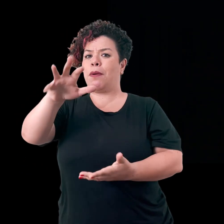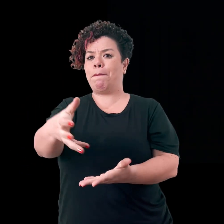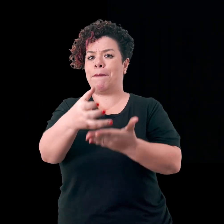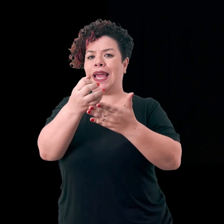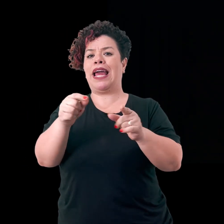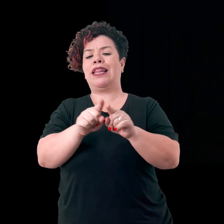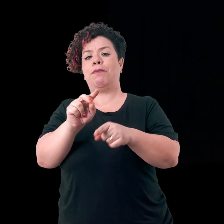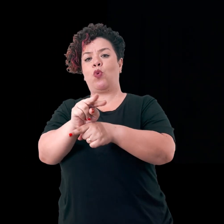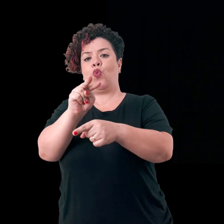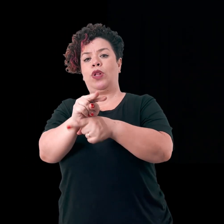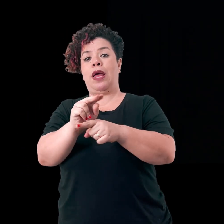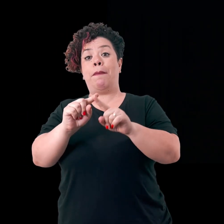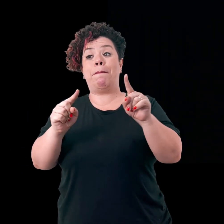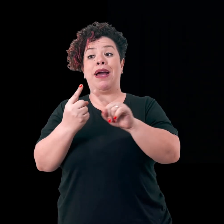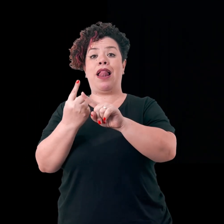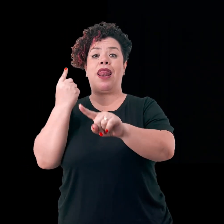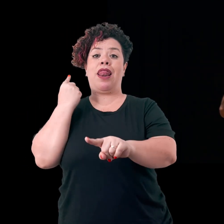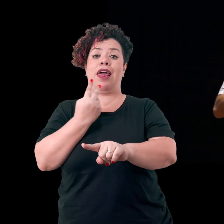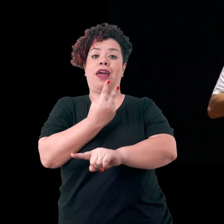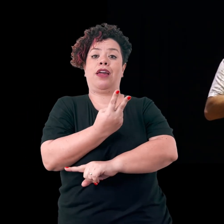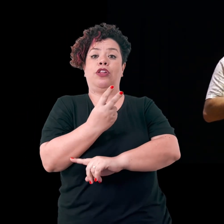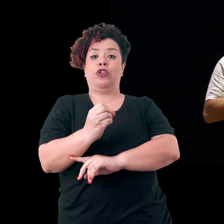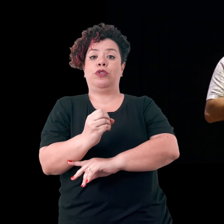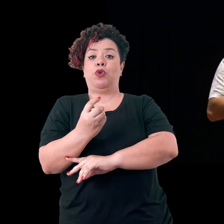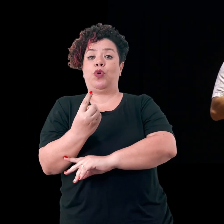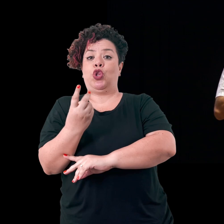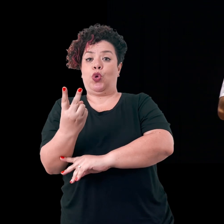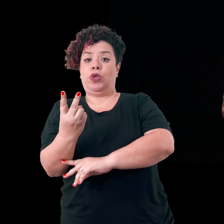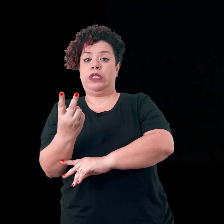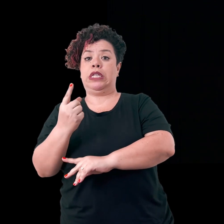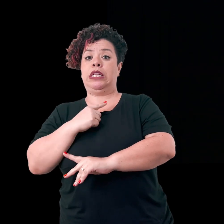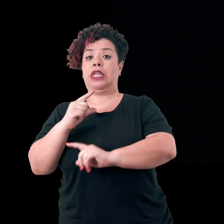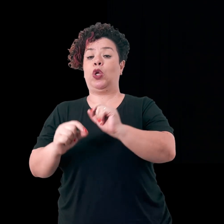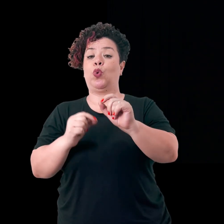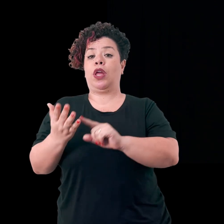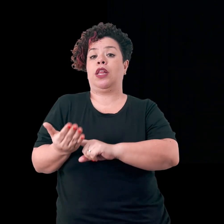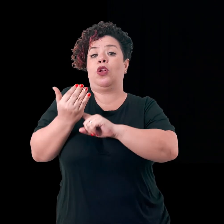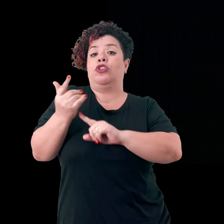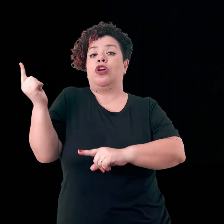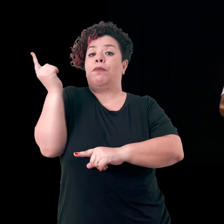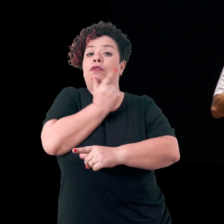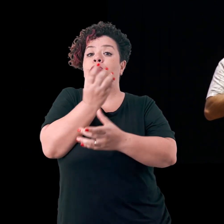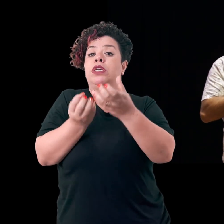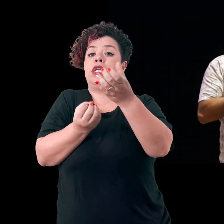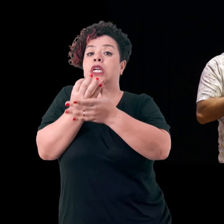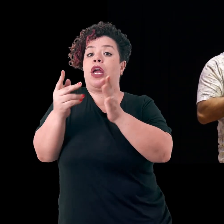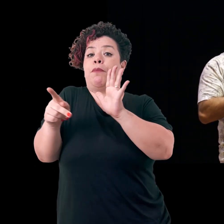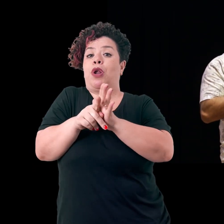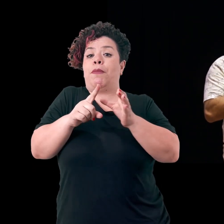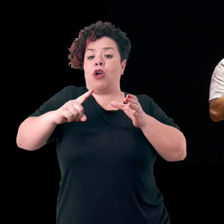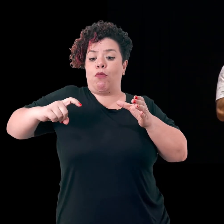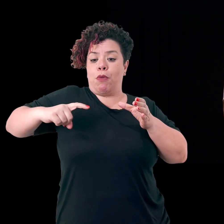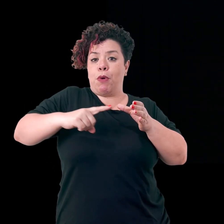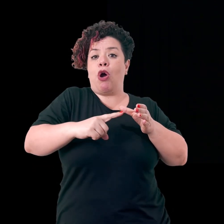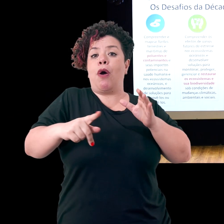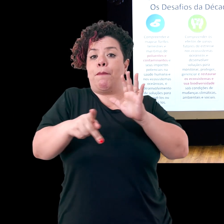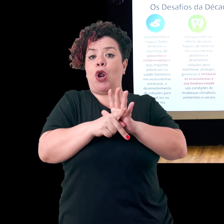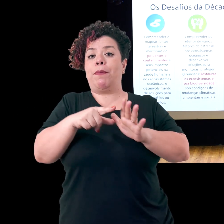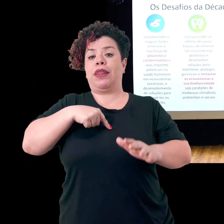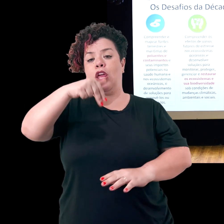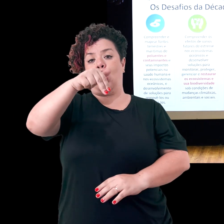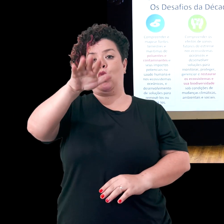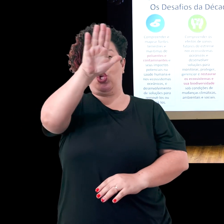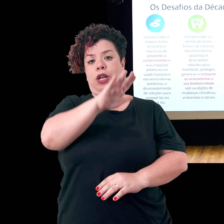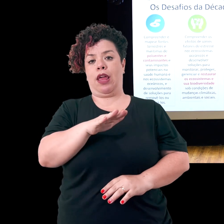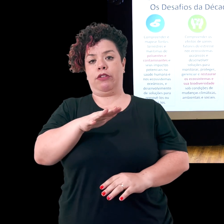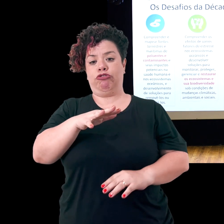criar. Mas, desde 2012, há muito tempo, já se tem tecnologia para produzir camarão no semiárido nordestino, em